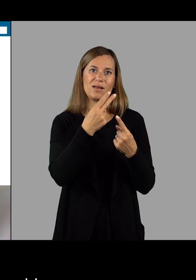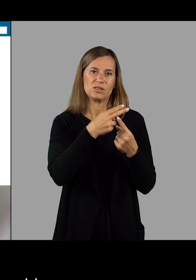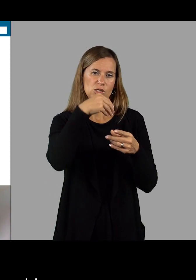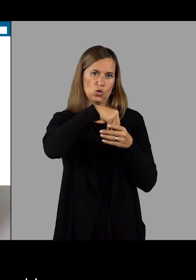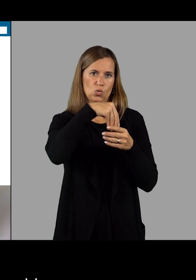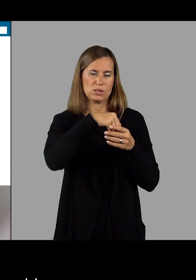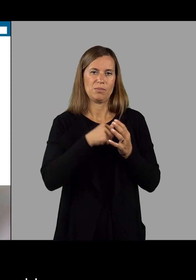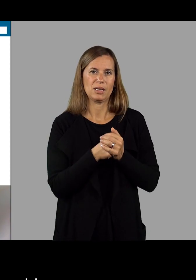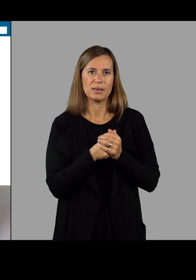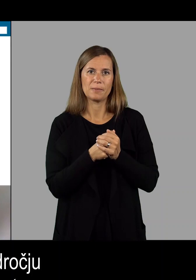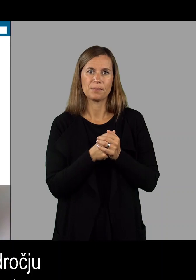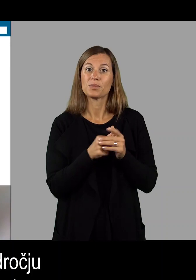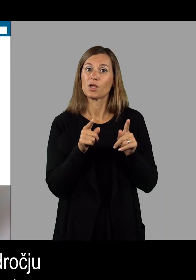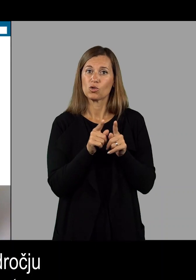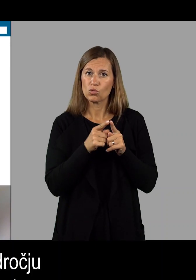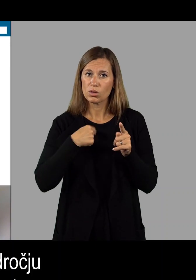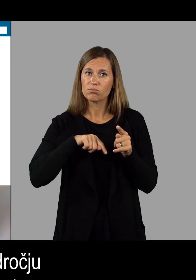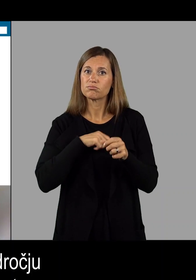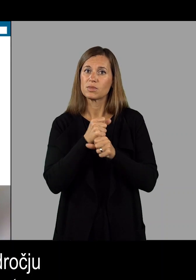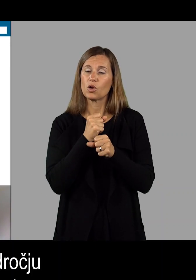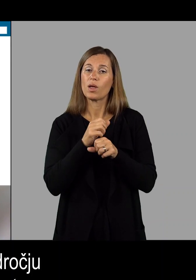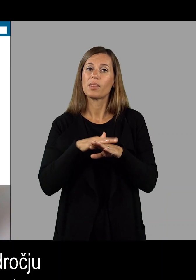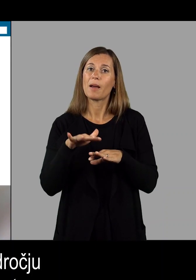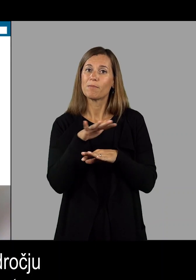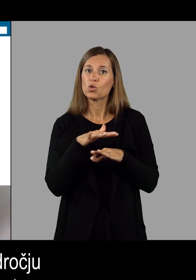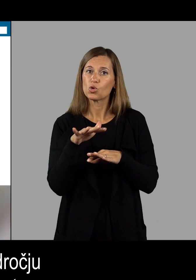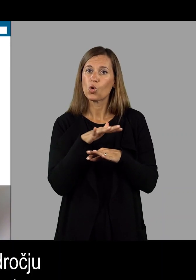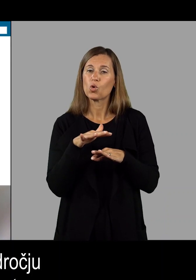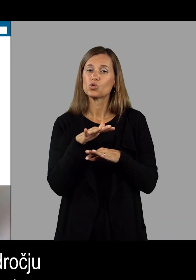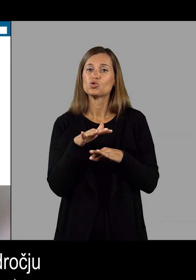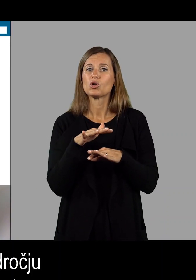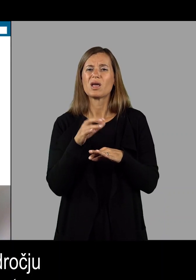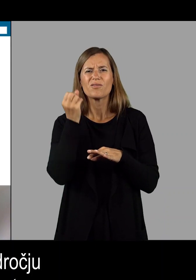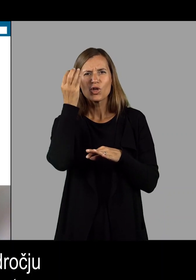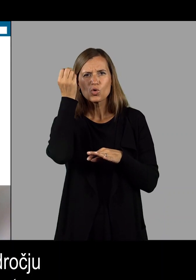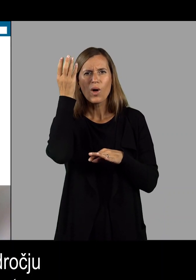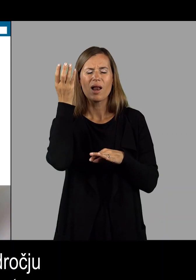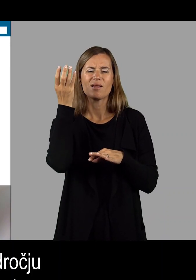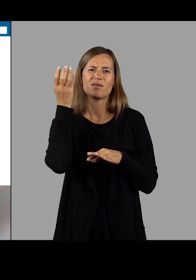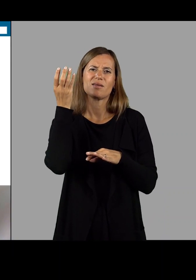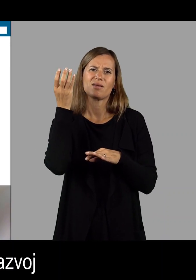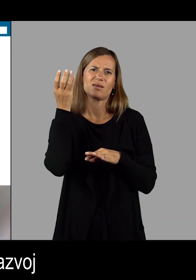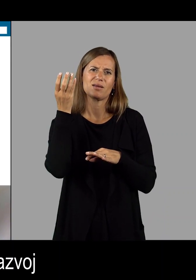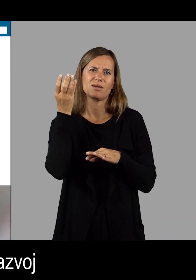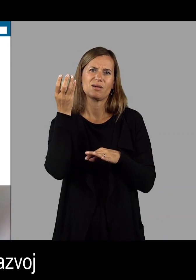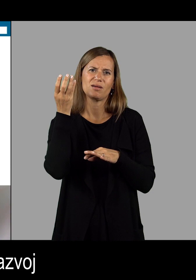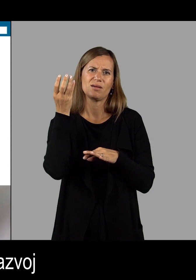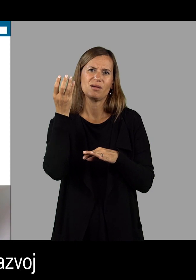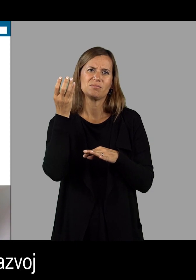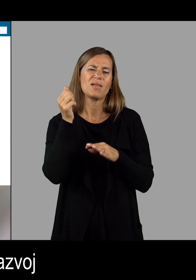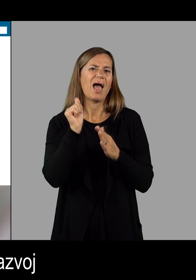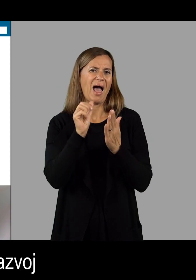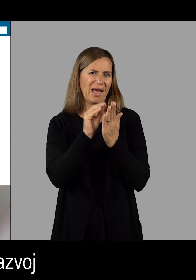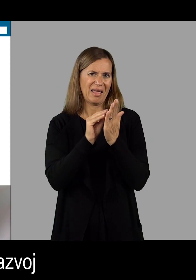televizijskih vsebin. Hkrati delujemo tudi na področju multimodalnih virtualnih agentov, ki predstavljajo